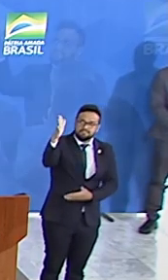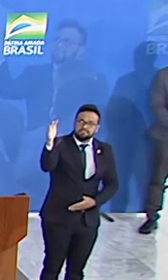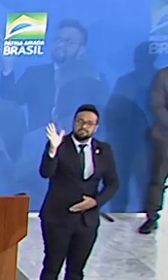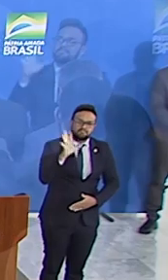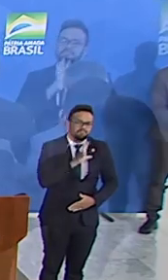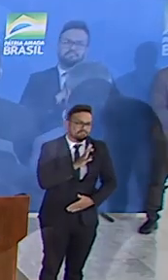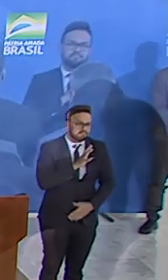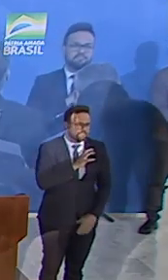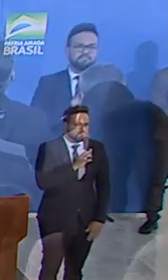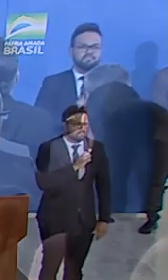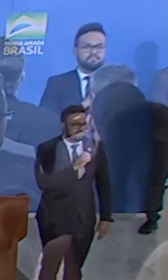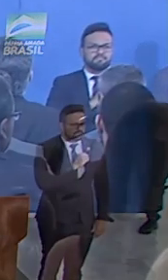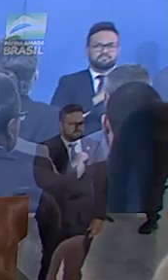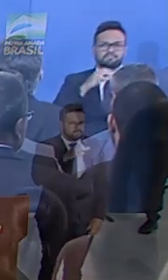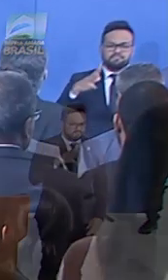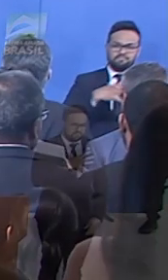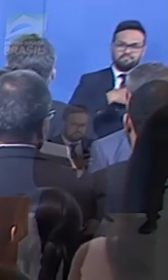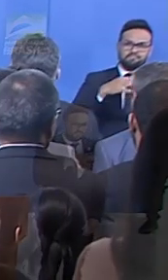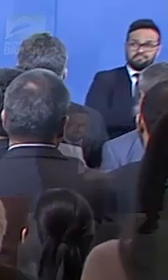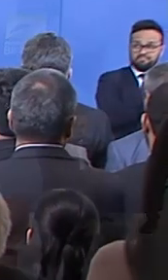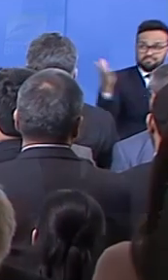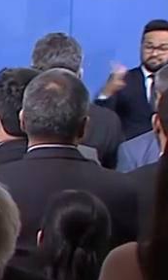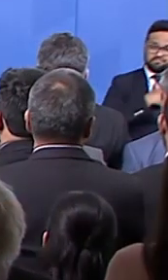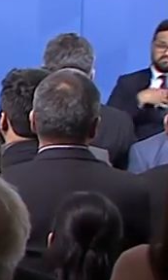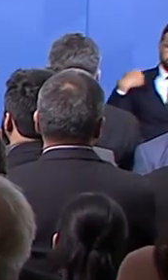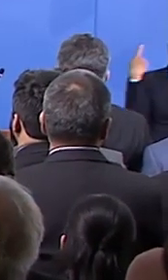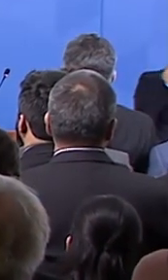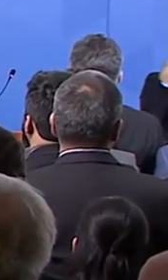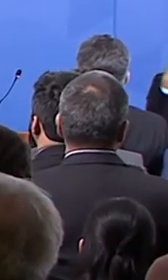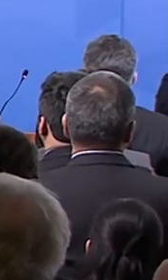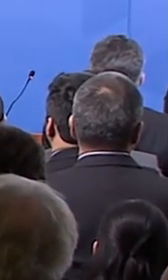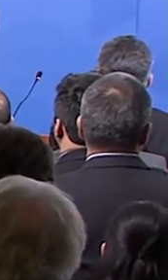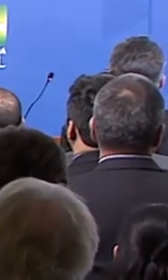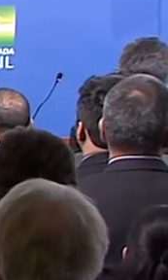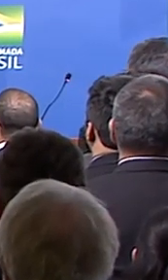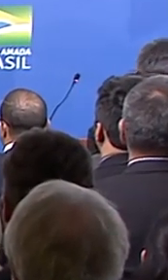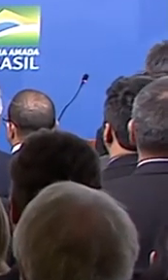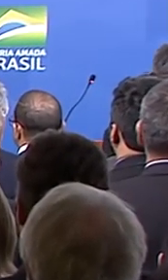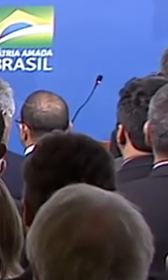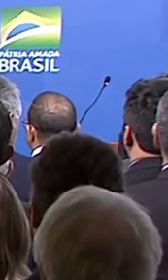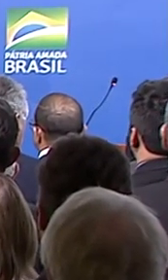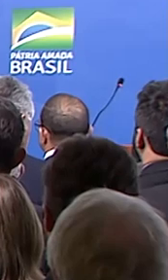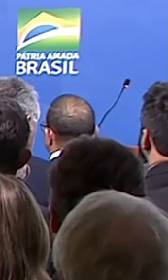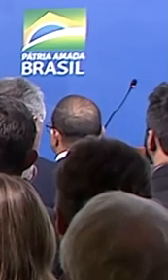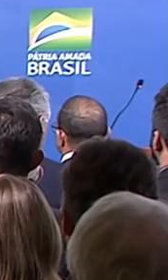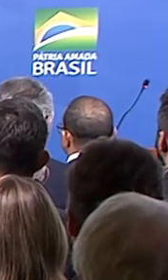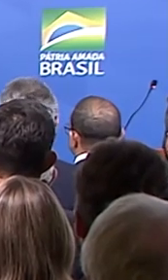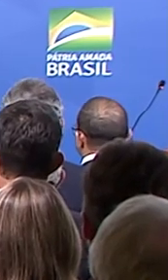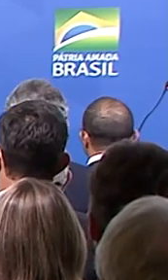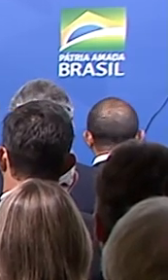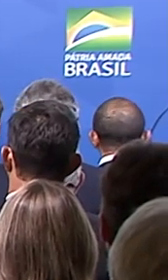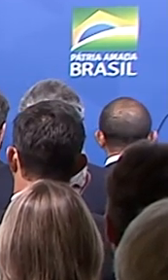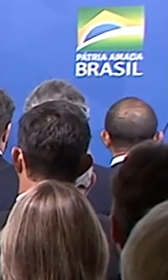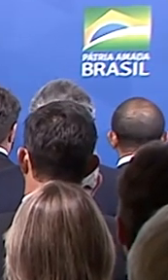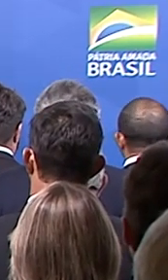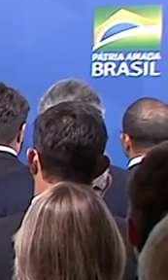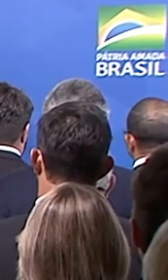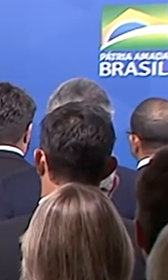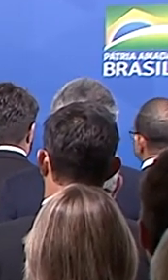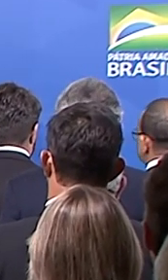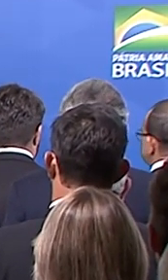a pátria amada. Dois filhos deixe só, mas mais gentil, pátria amada